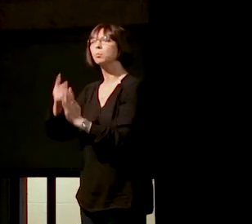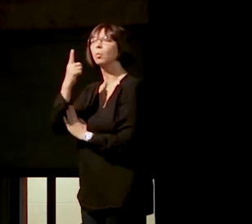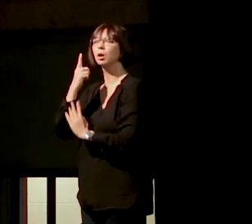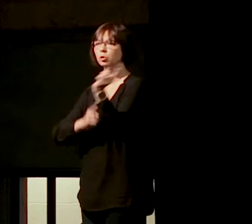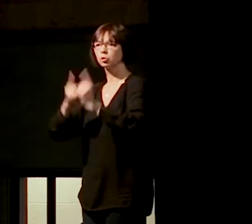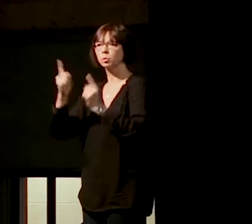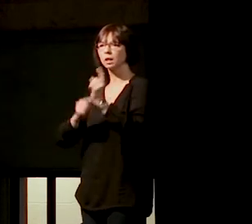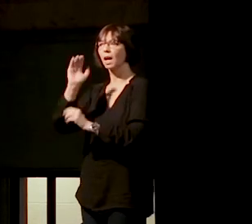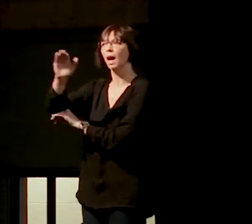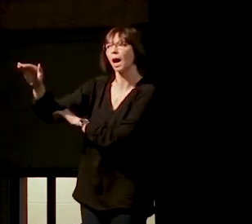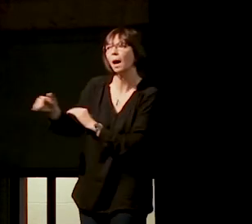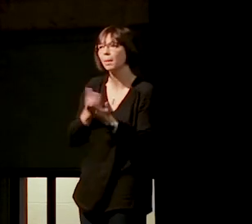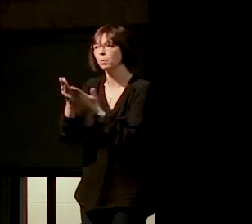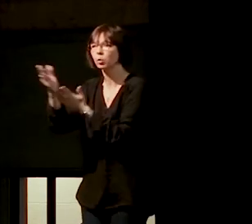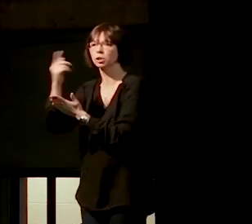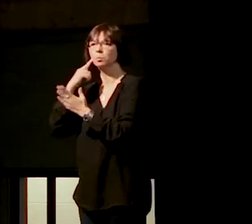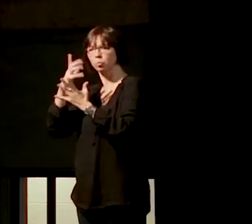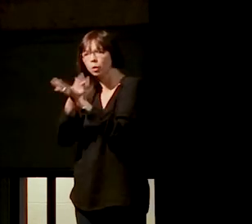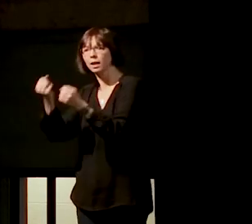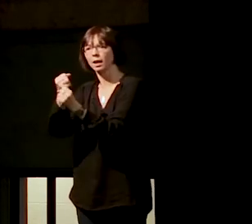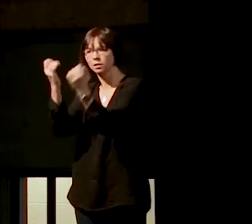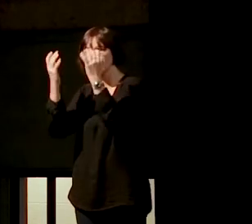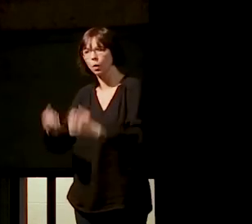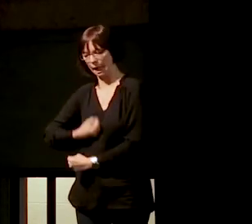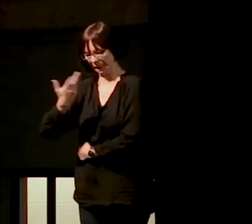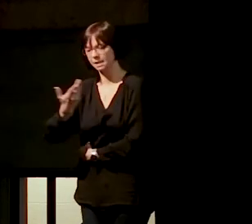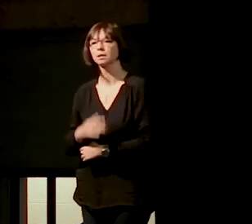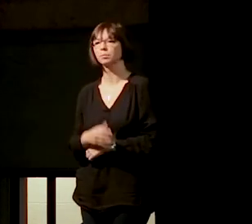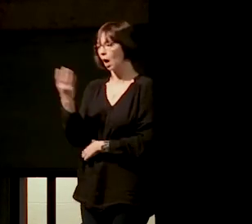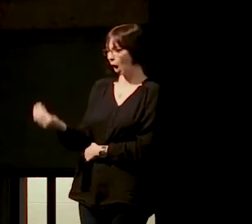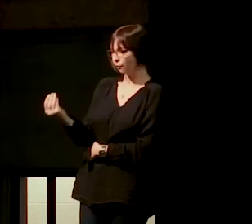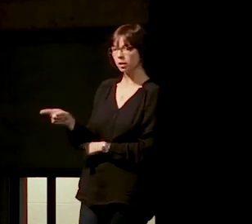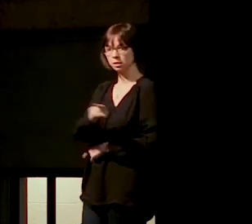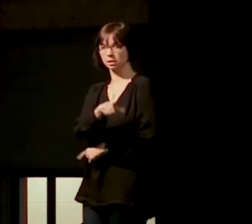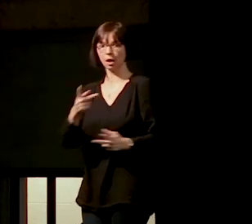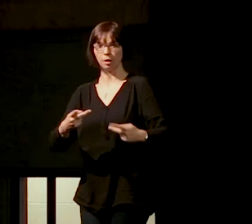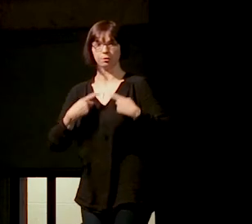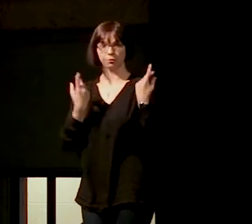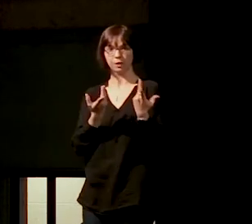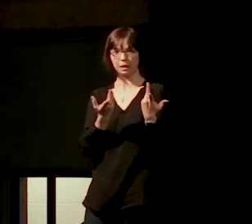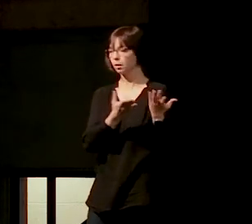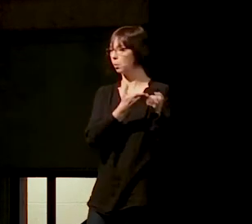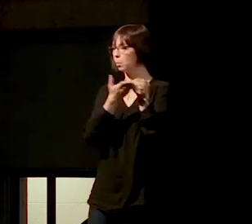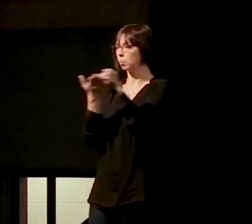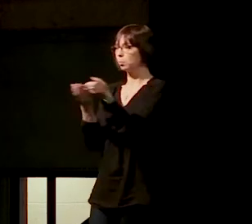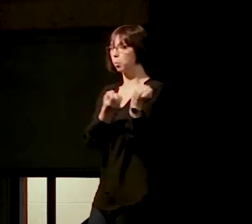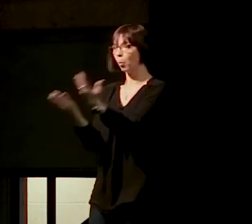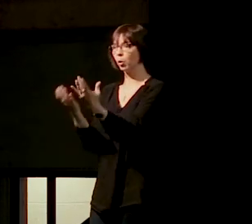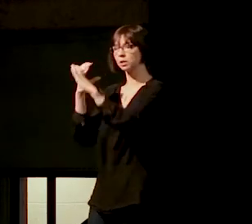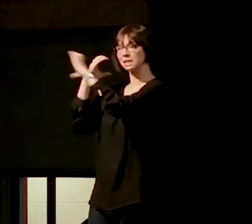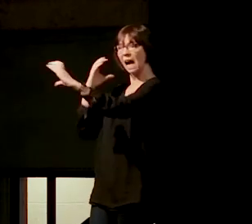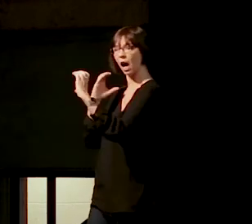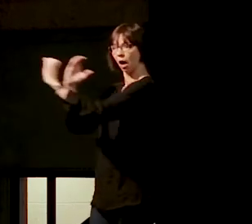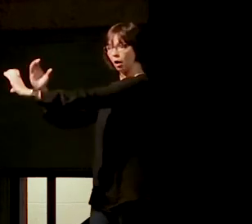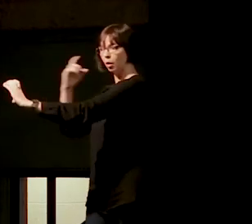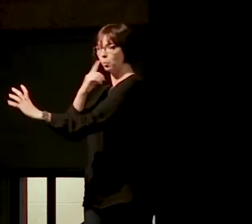création artistique. C'est l'enfance, quand la ville met gratuitement des cadres à disposition des écoles comme un encadrement qualifié pour